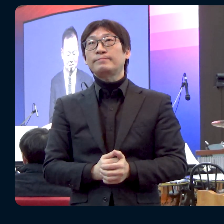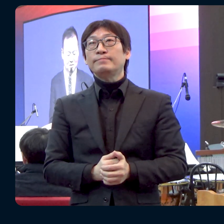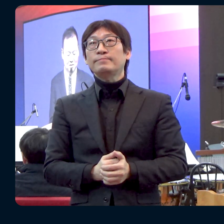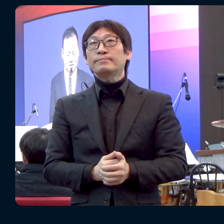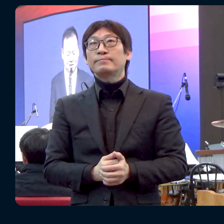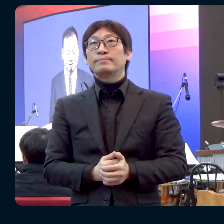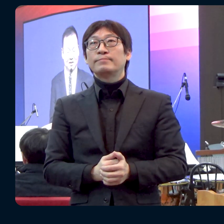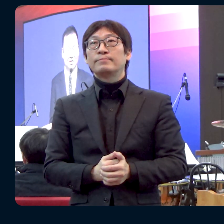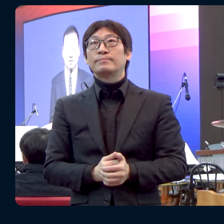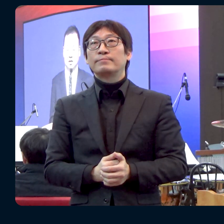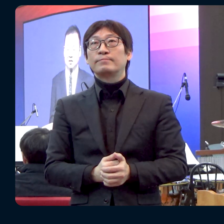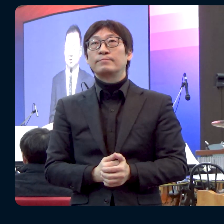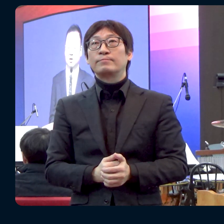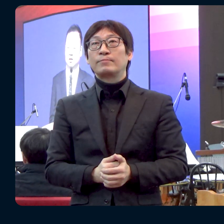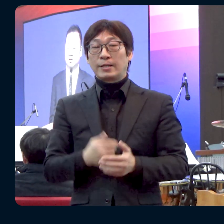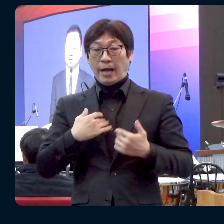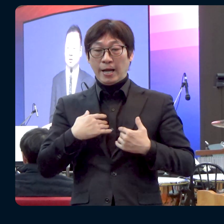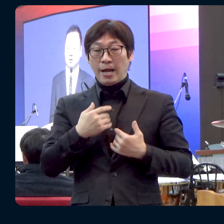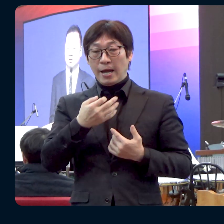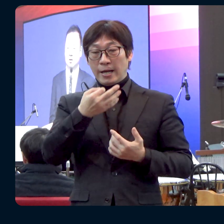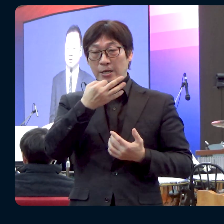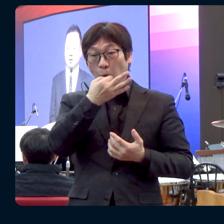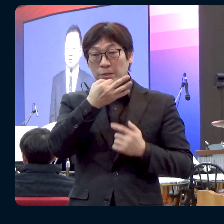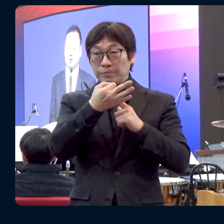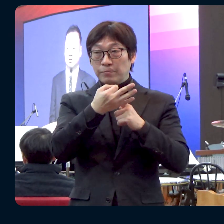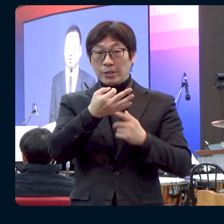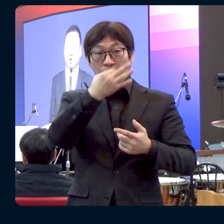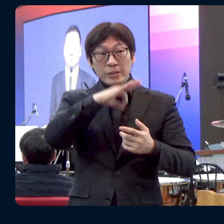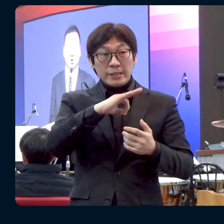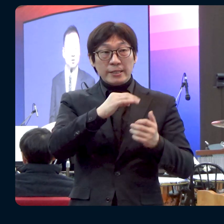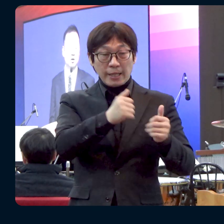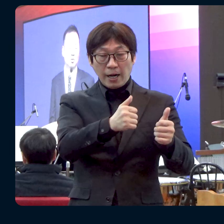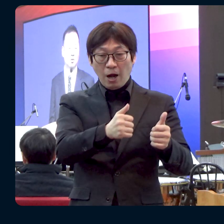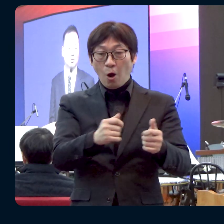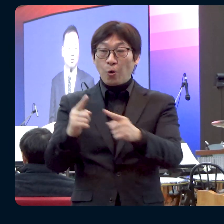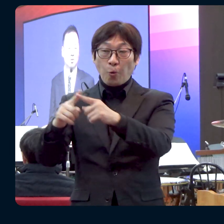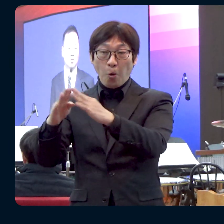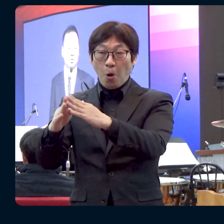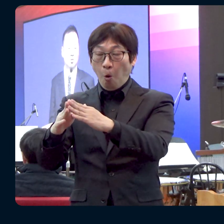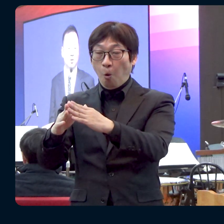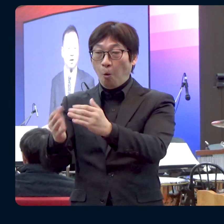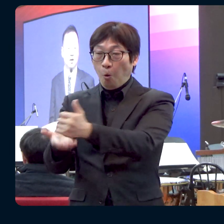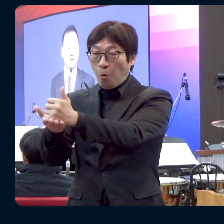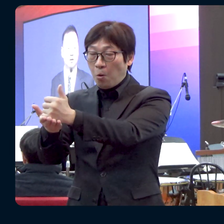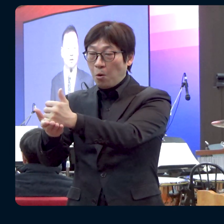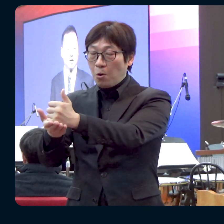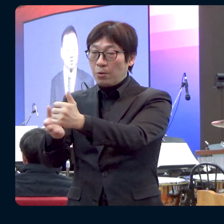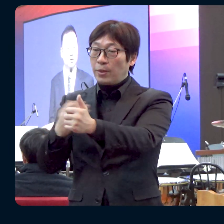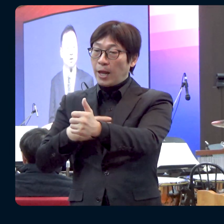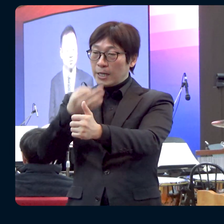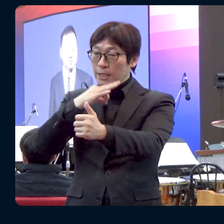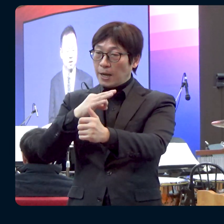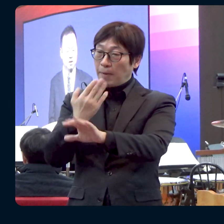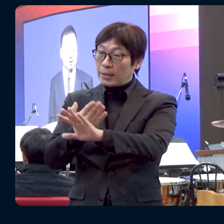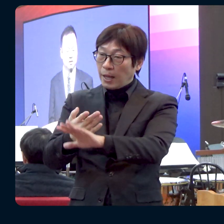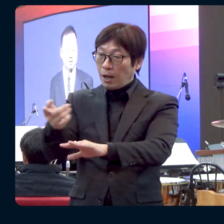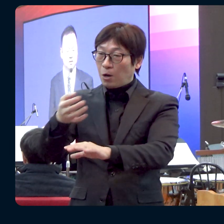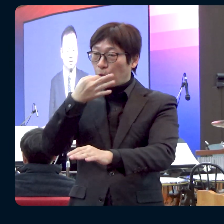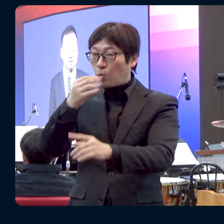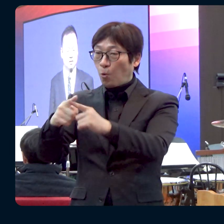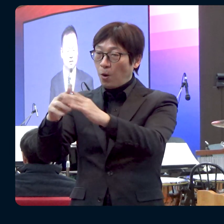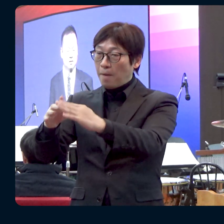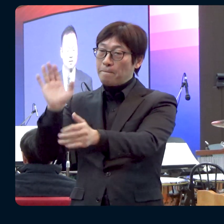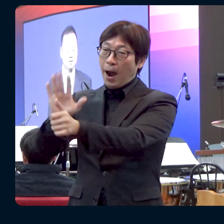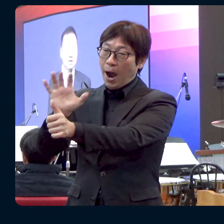때문입니다. 자신들의 이속에 따라서 교회의 편이 되기도 하고 교회의 대적이 되기도 합니다.